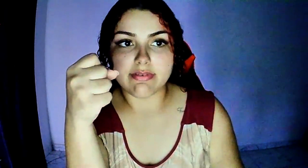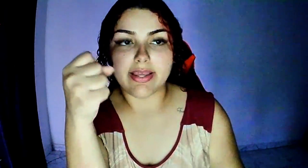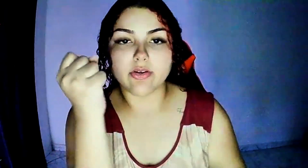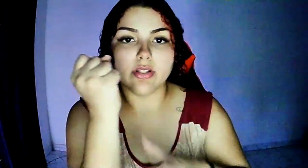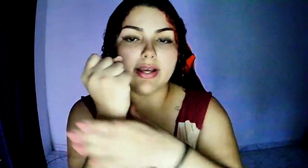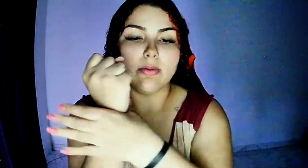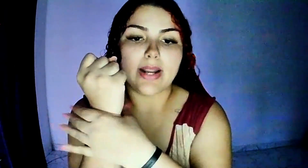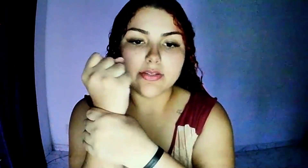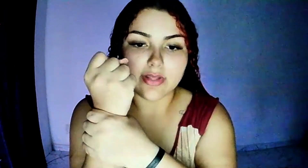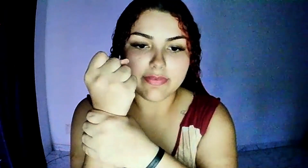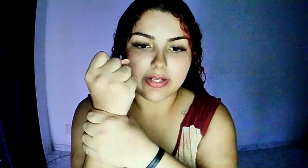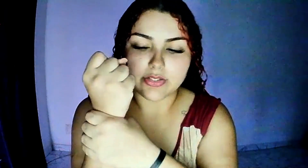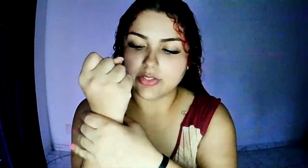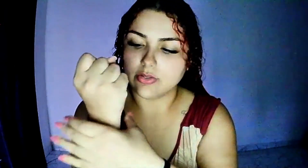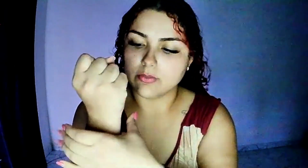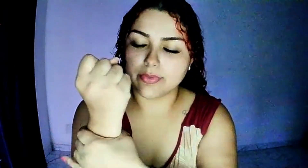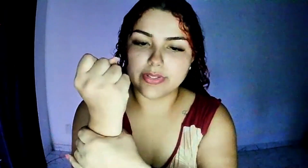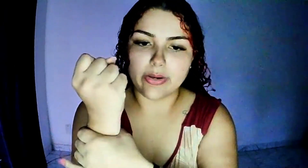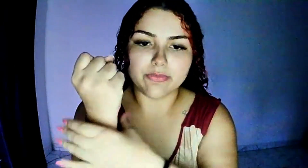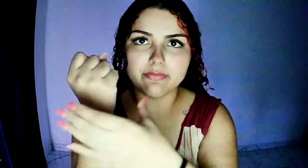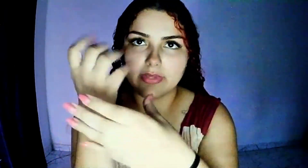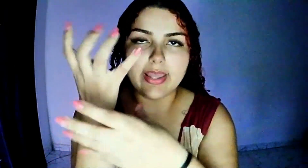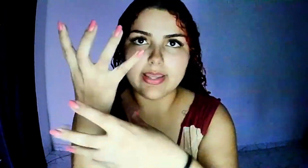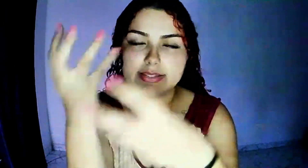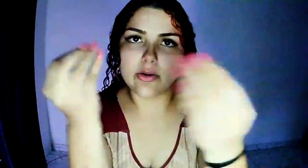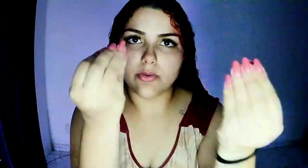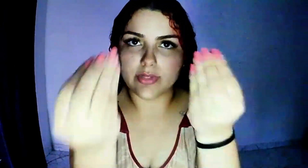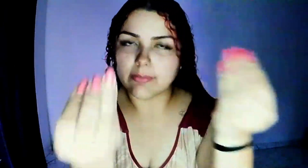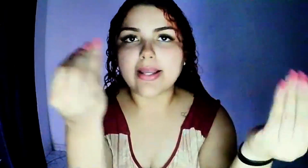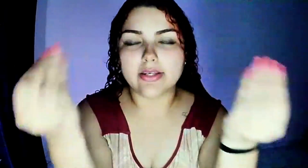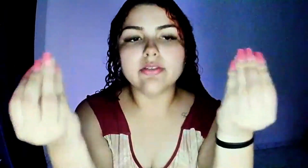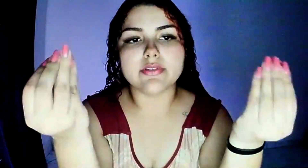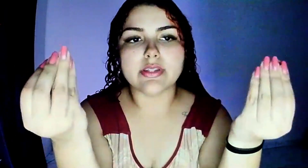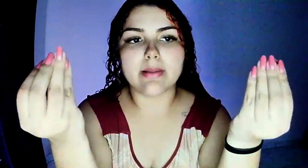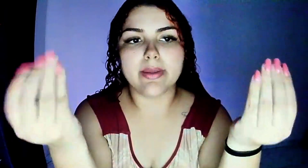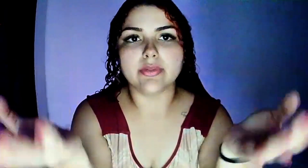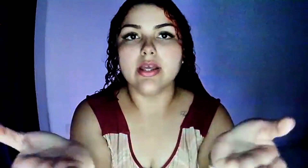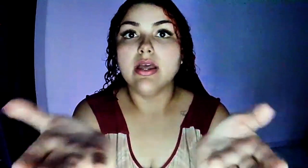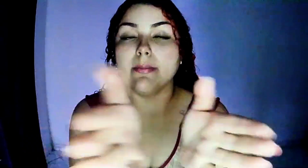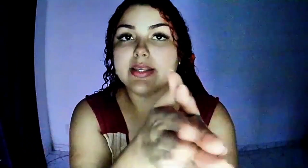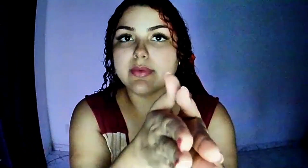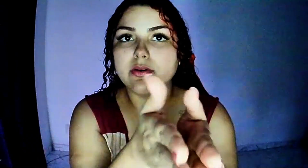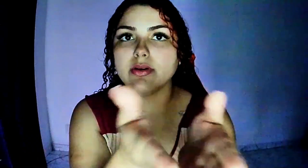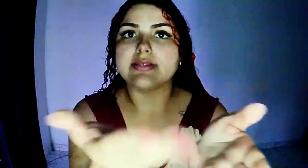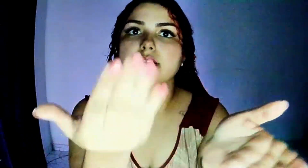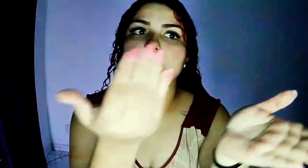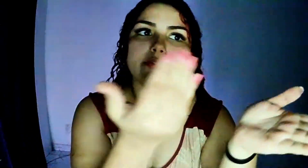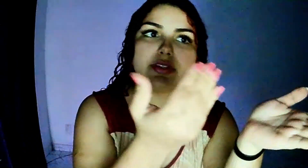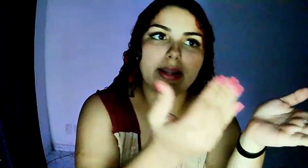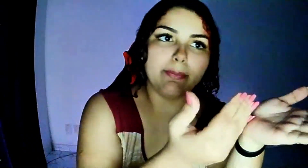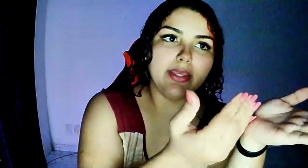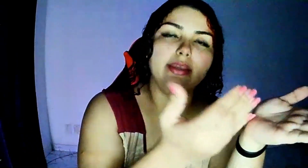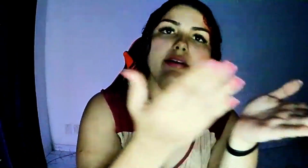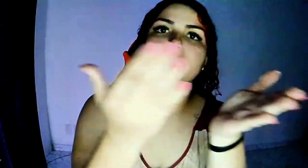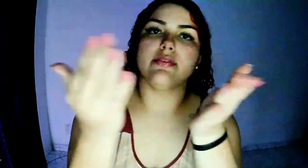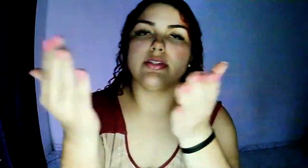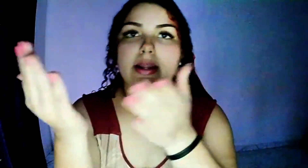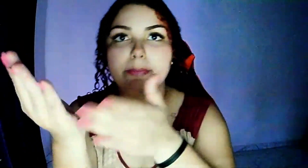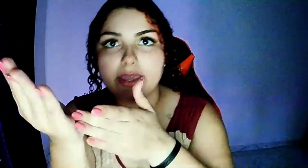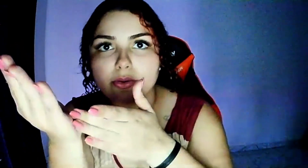vai colocar o braço na frente, porque né, esse é o trabalho ali do fisioterapeuta. Mesma coisa, fisioterapia,